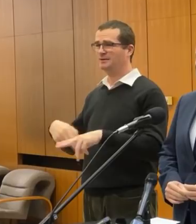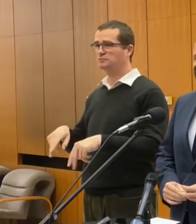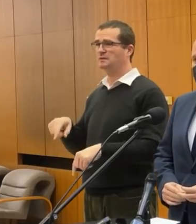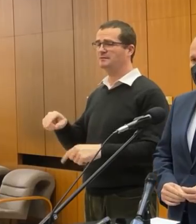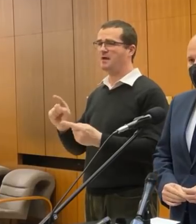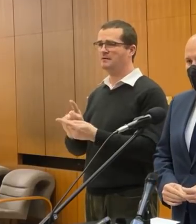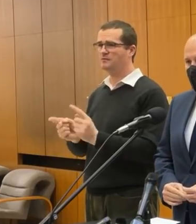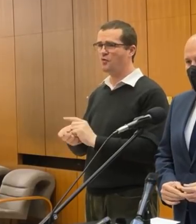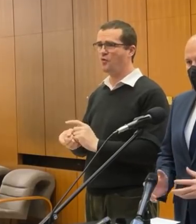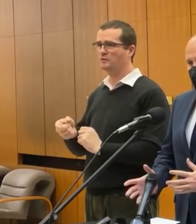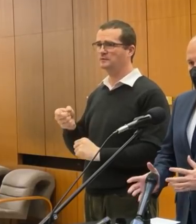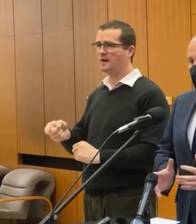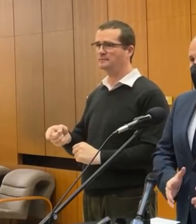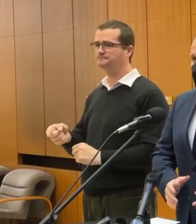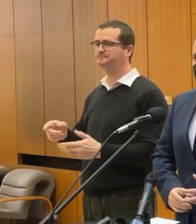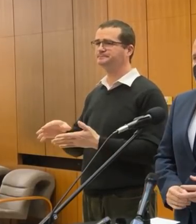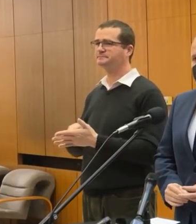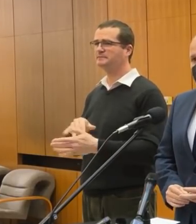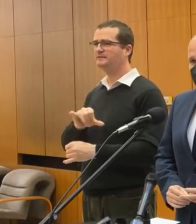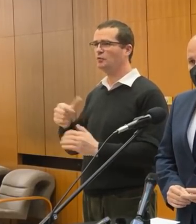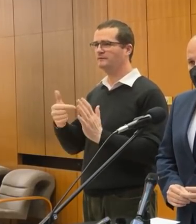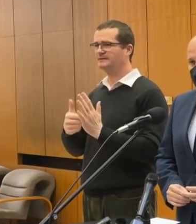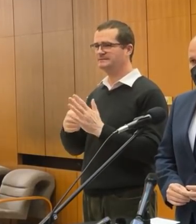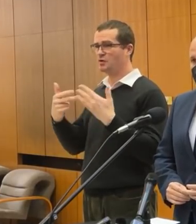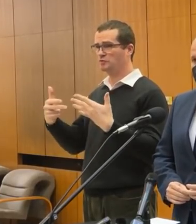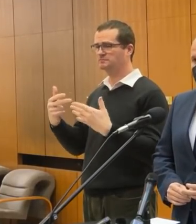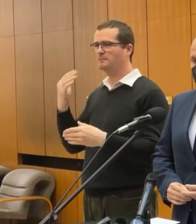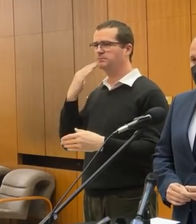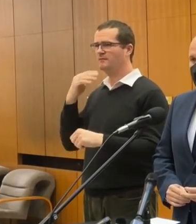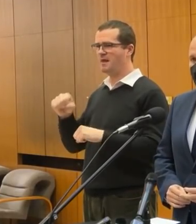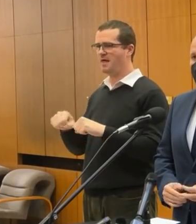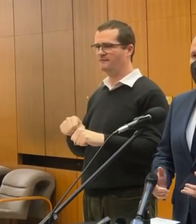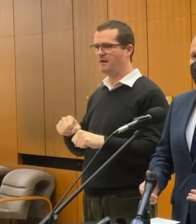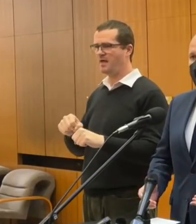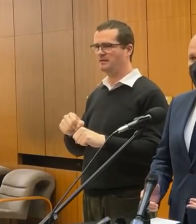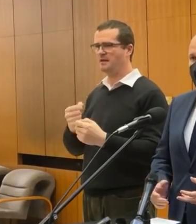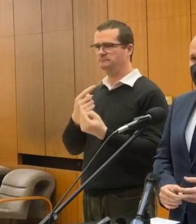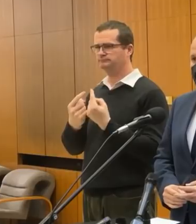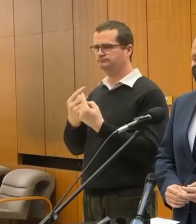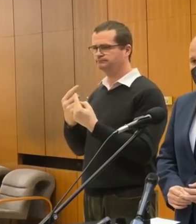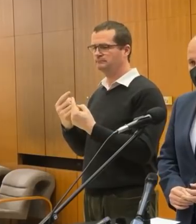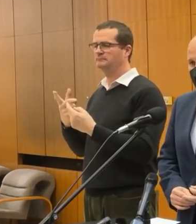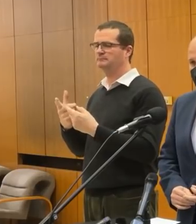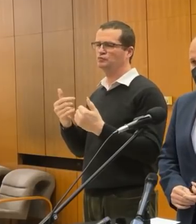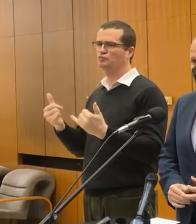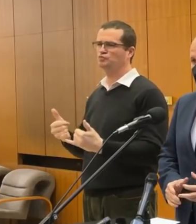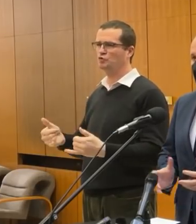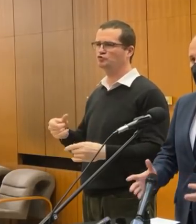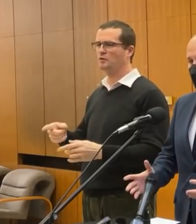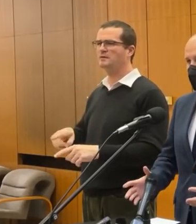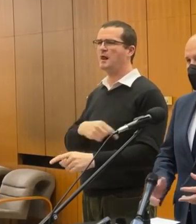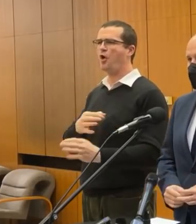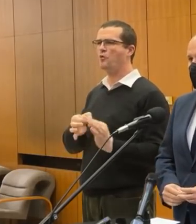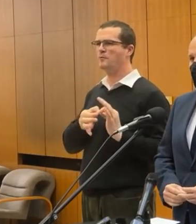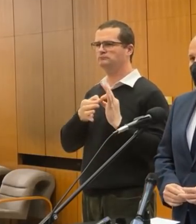tejto dohode začali v roku 2018 ešte za bývalej vlády. Bolo to logickým vyústením reality, ktorá tu